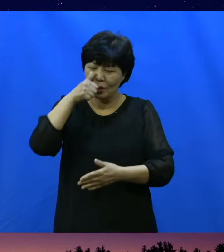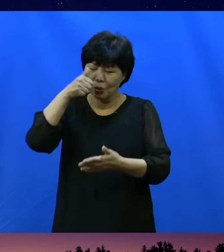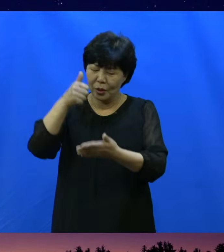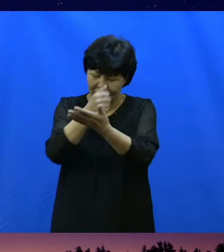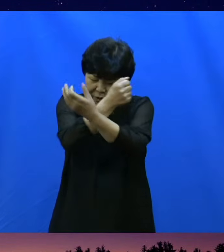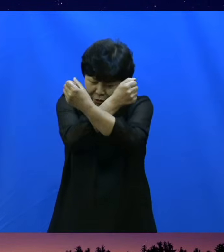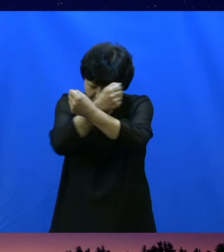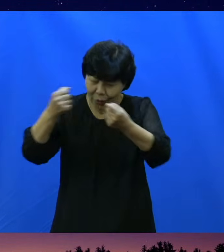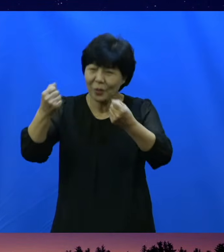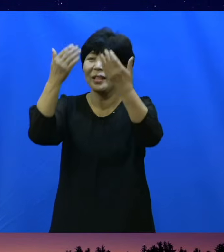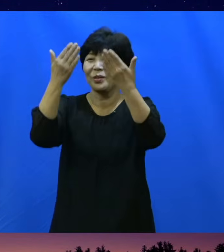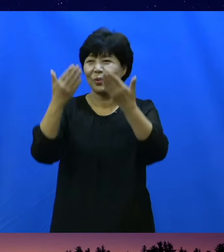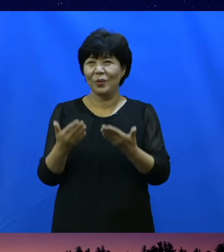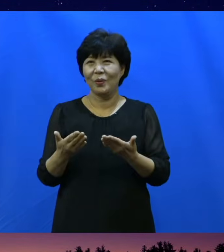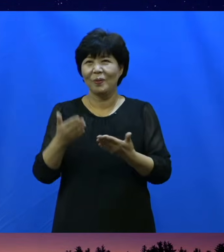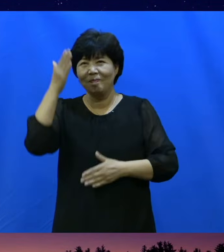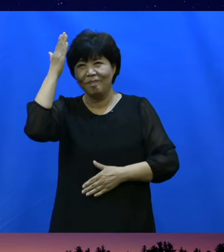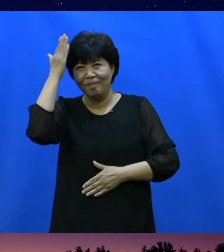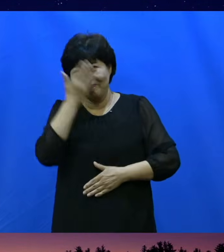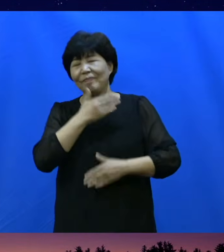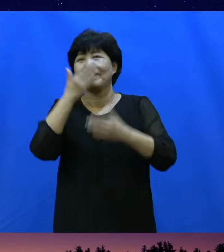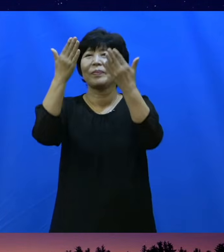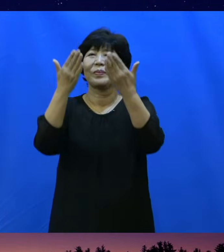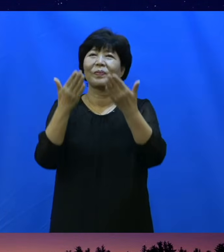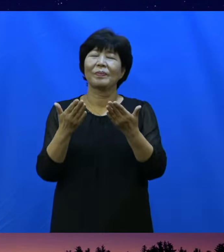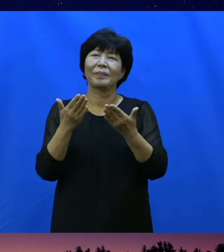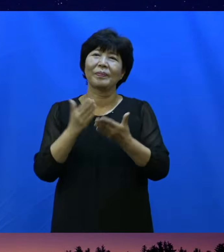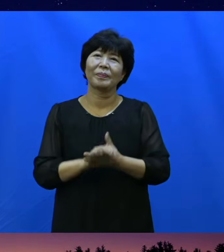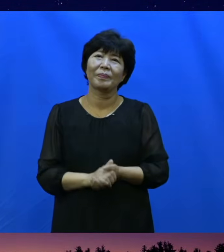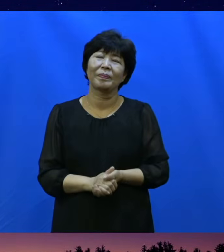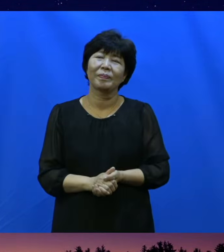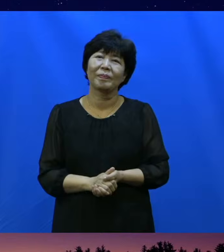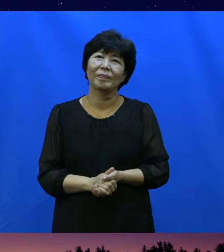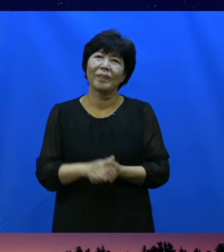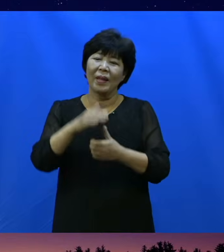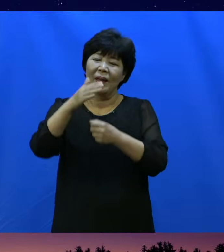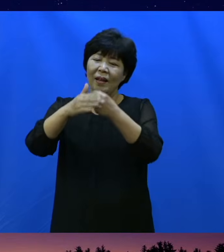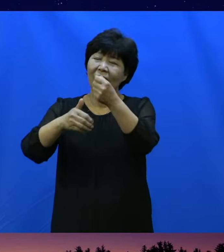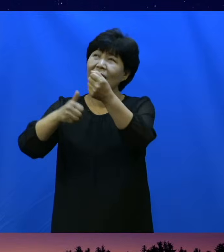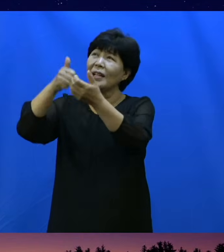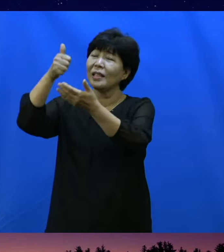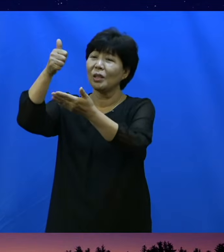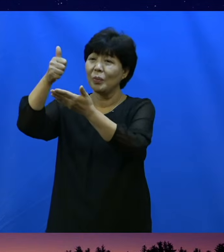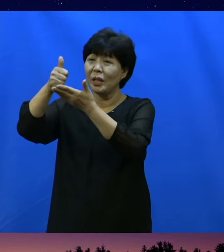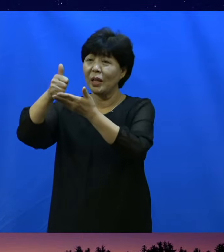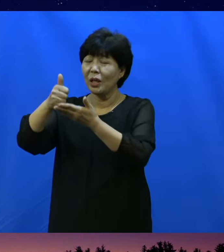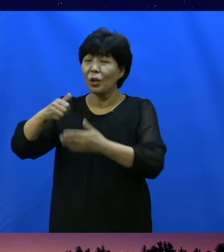우리를 모든 죄에서 깨끗하게 하실 거라는 거예요. 하나님 기뻐하세요, 여러분.